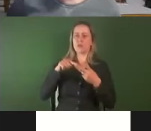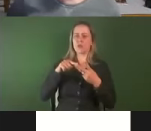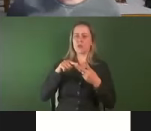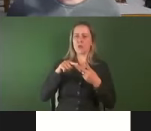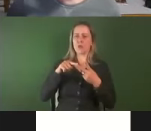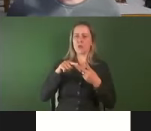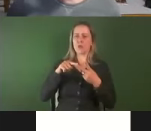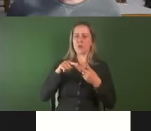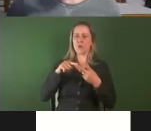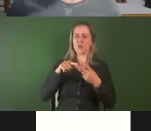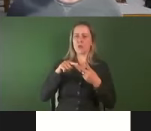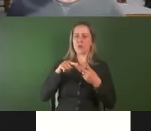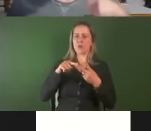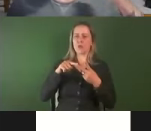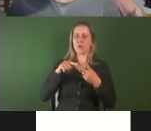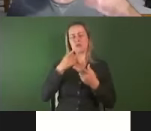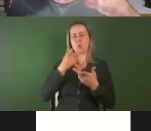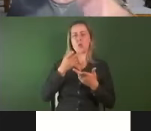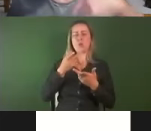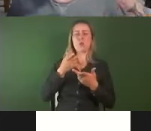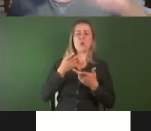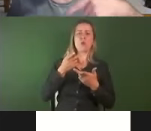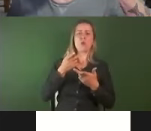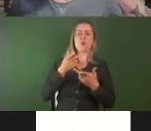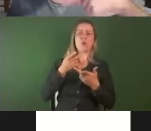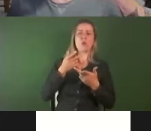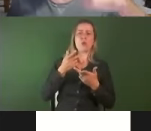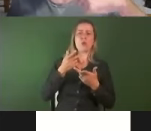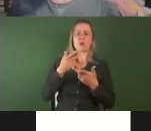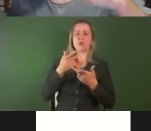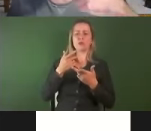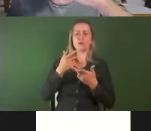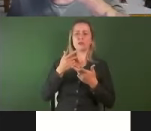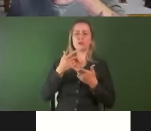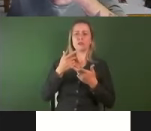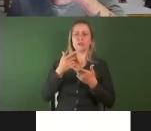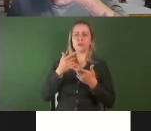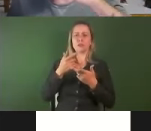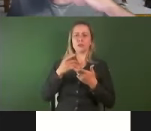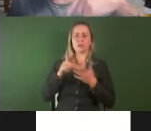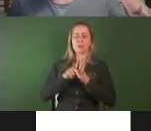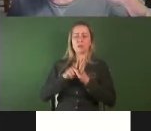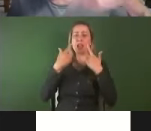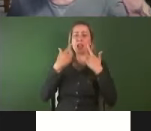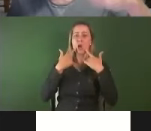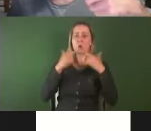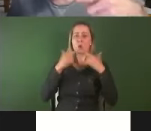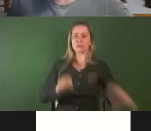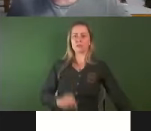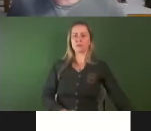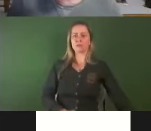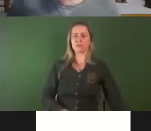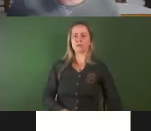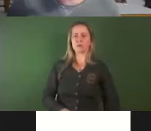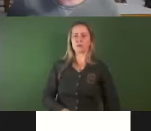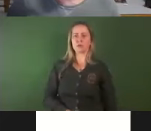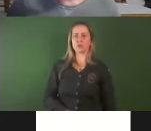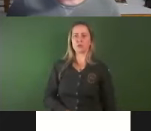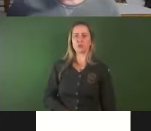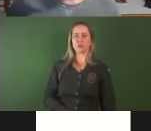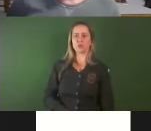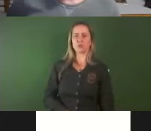o New York, né, onde o William Klein já vai, na questão da linguística fotográfica, já romper com os cânones da